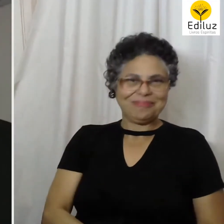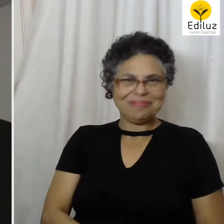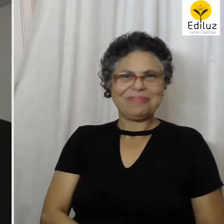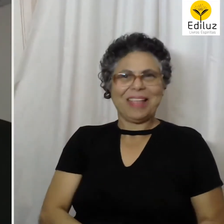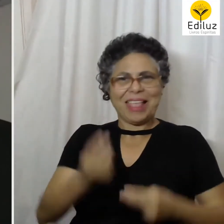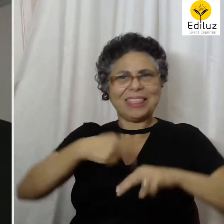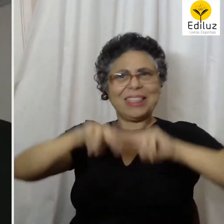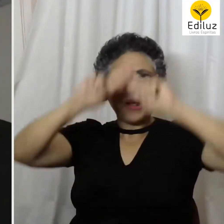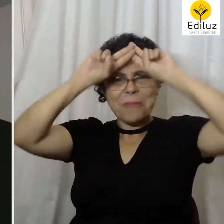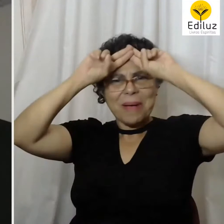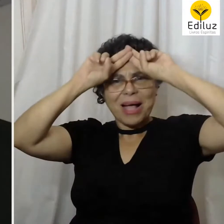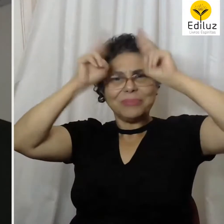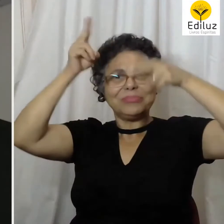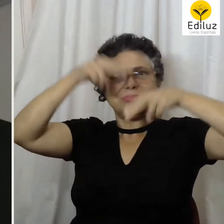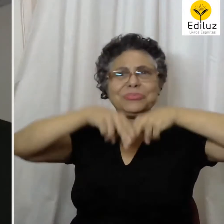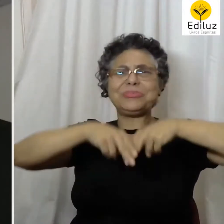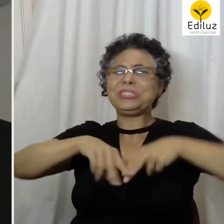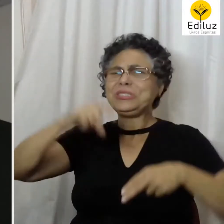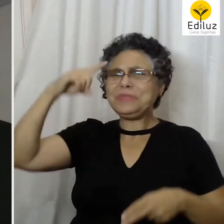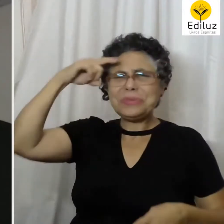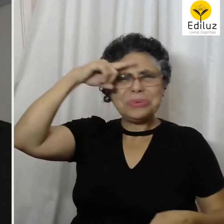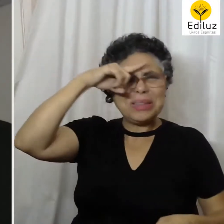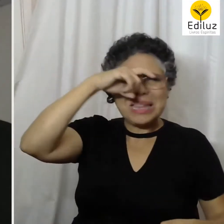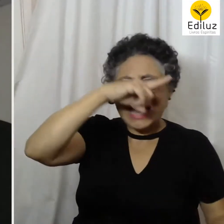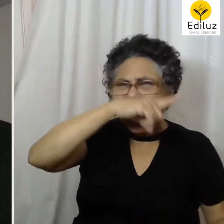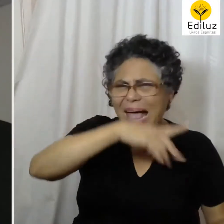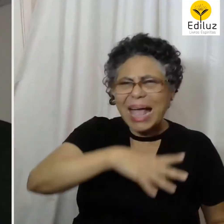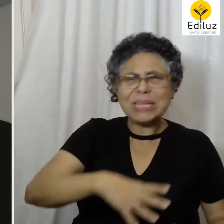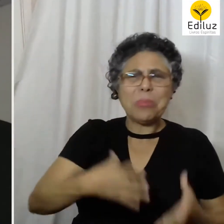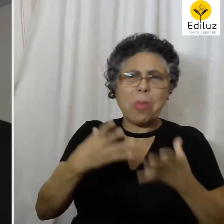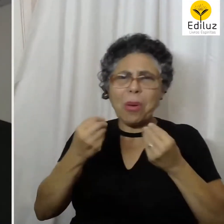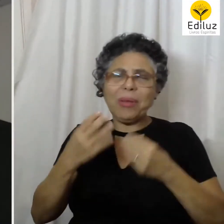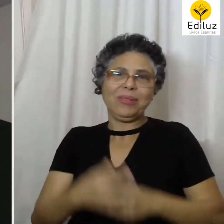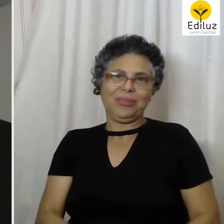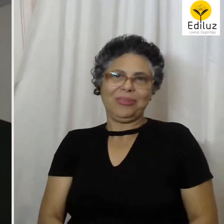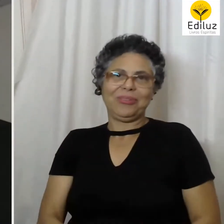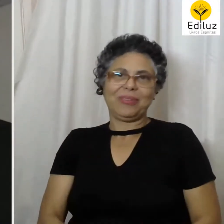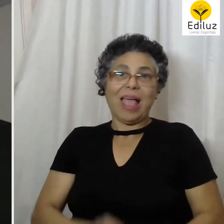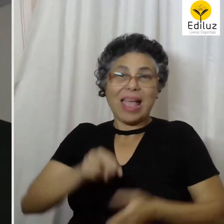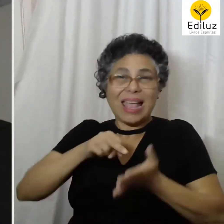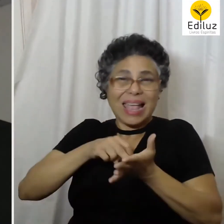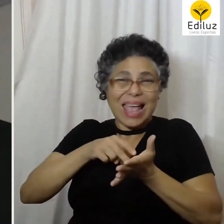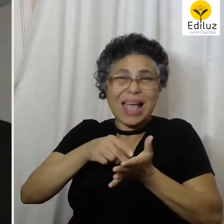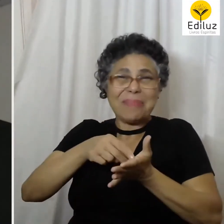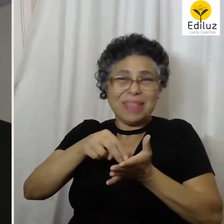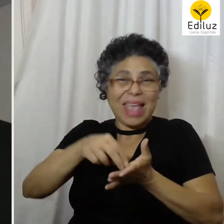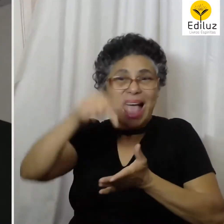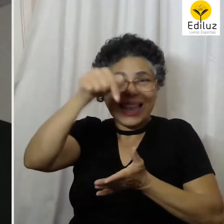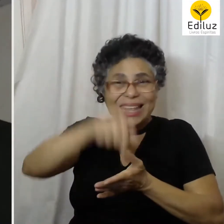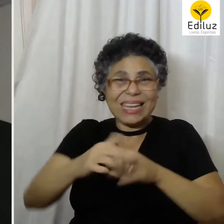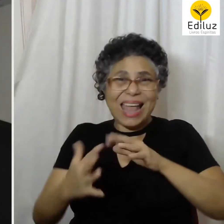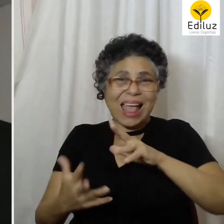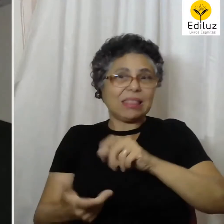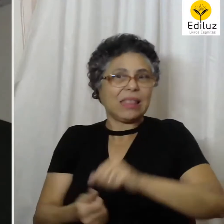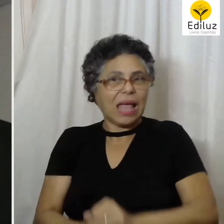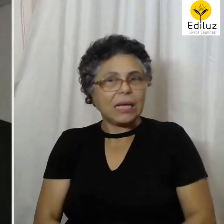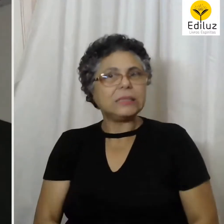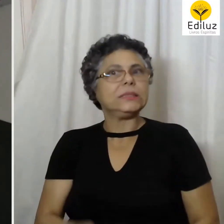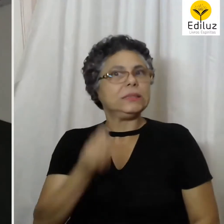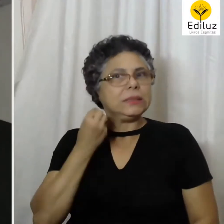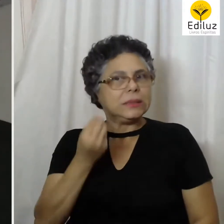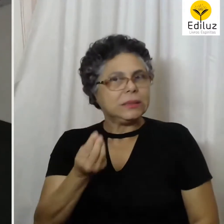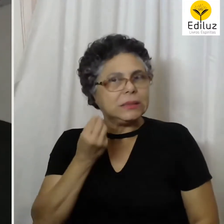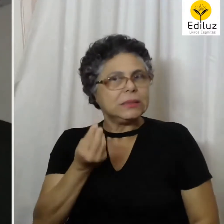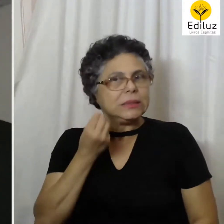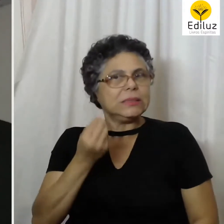traumático encarnar, é uma dificuldade terrível, sabe? Caminhar para vir para a Terra, meu amigo,